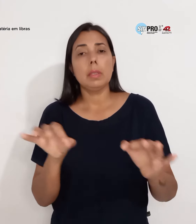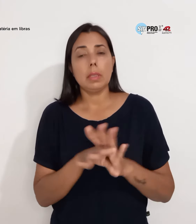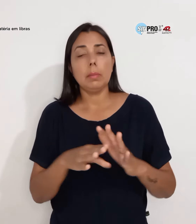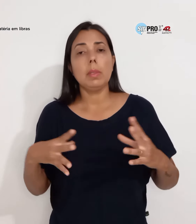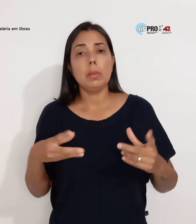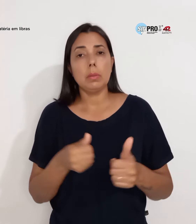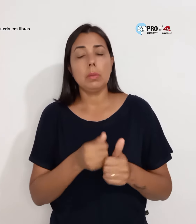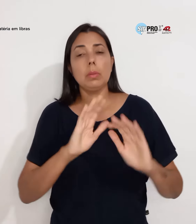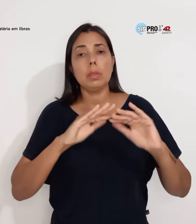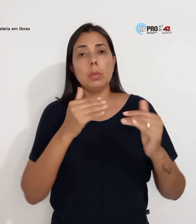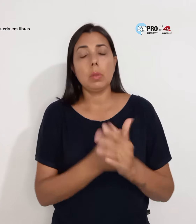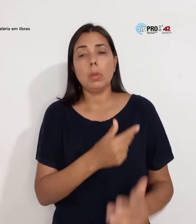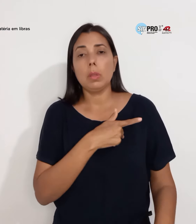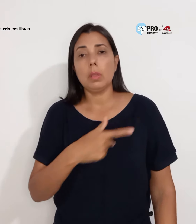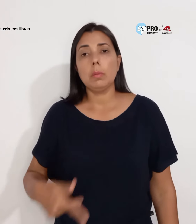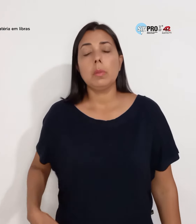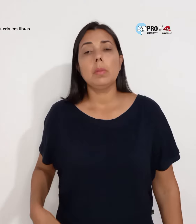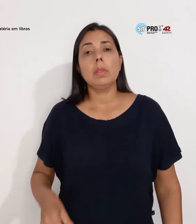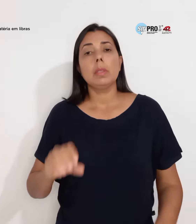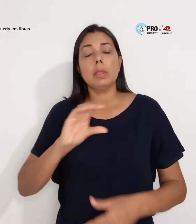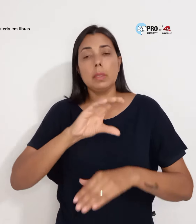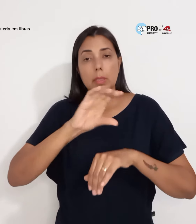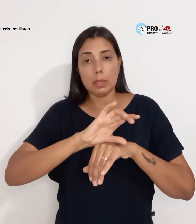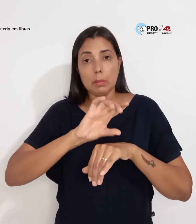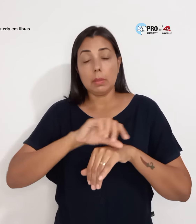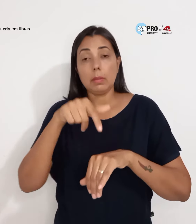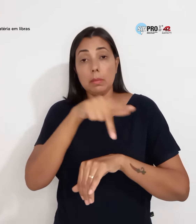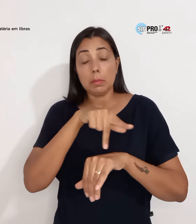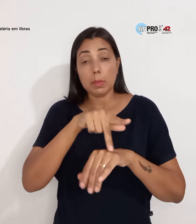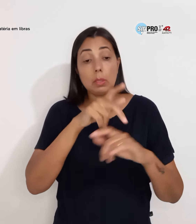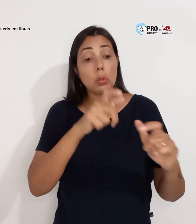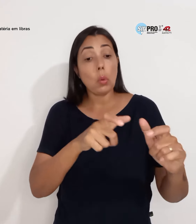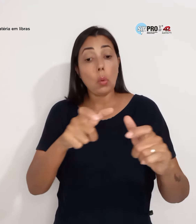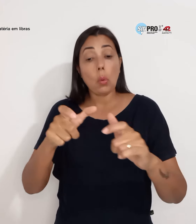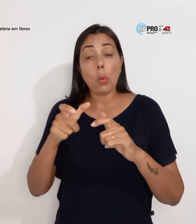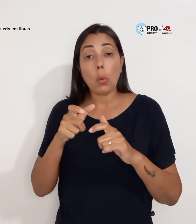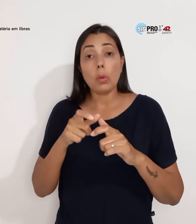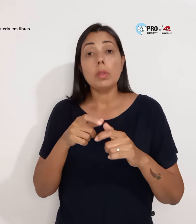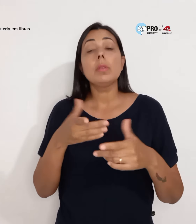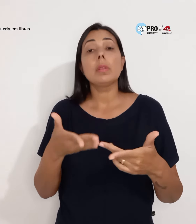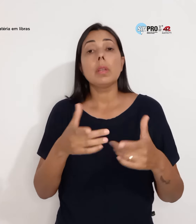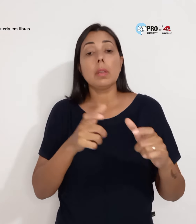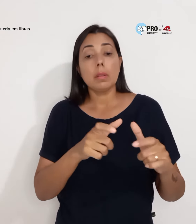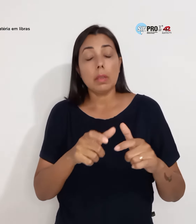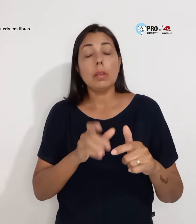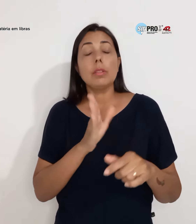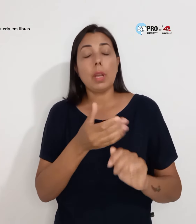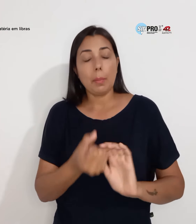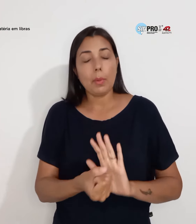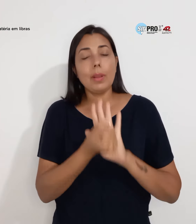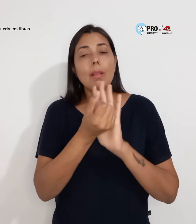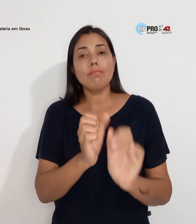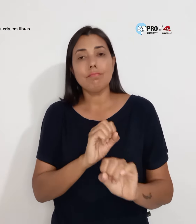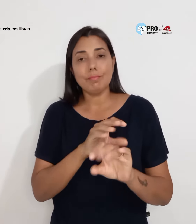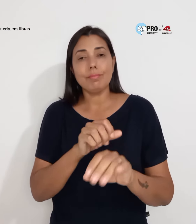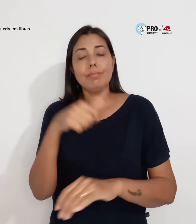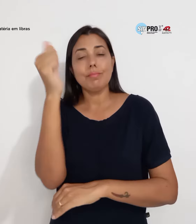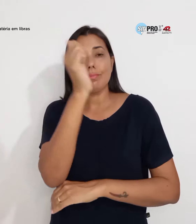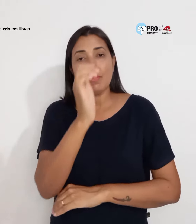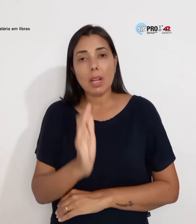destruição total da escola pública da capital do país, local em que a rede já foi modelo de ensino para o Brasil